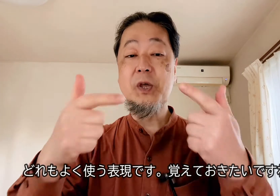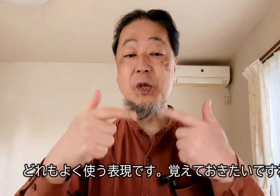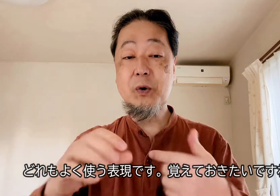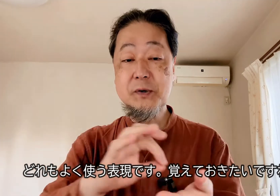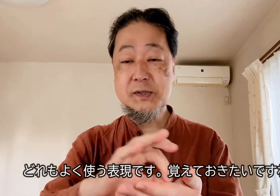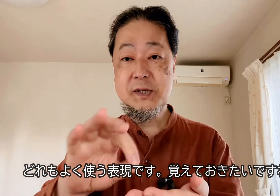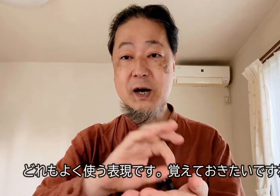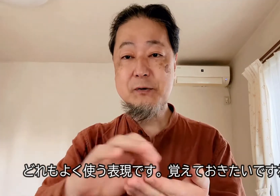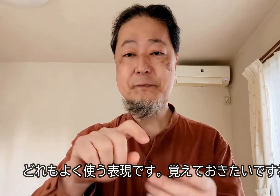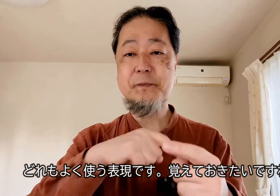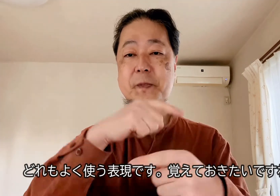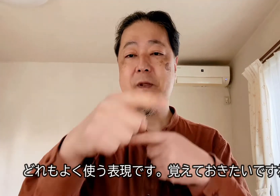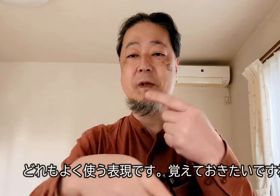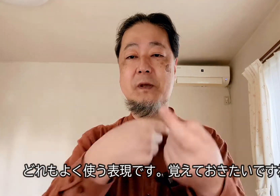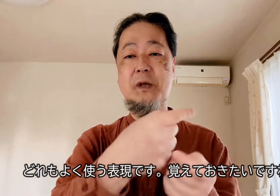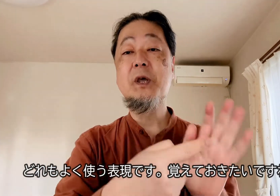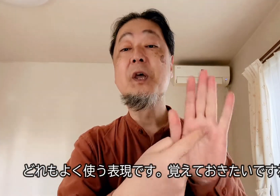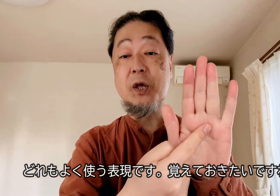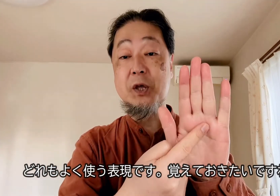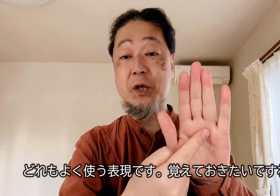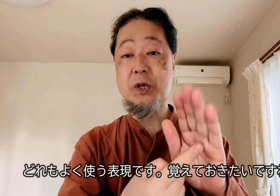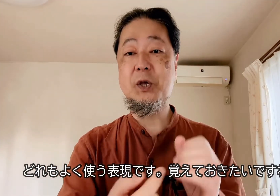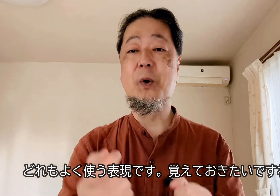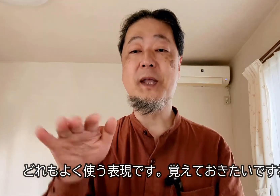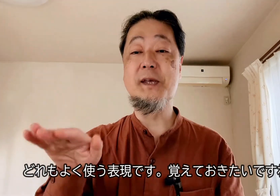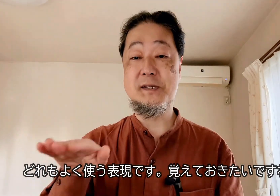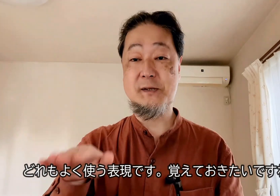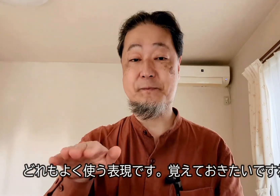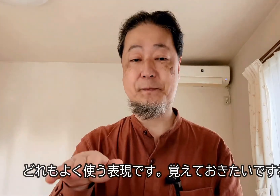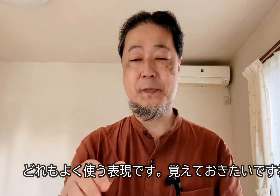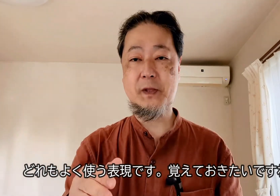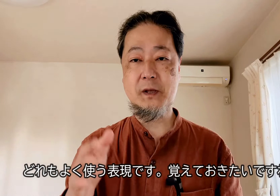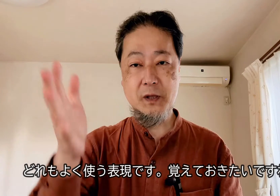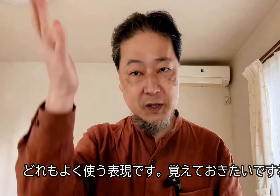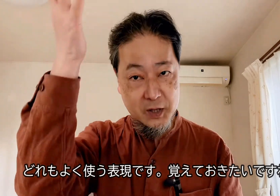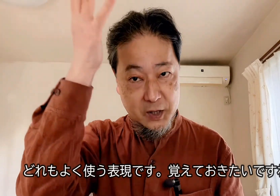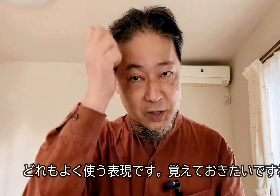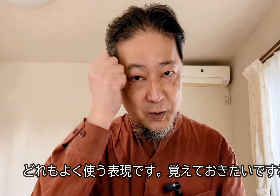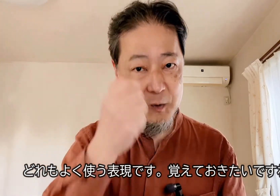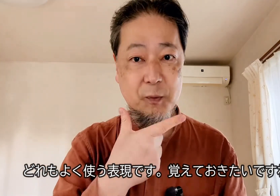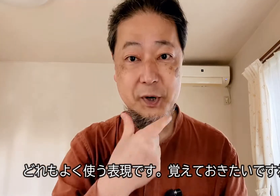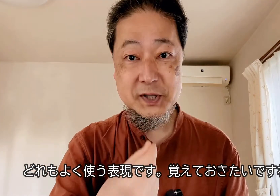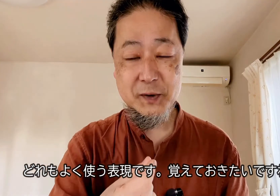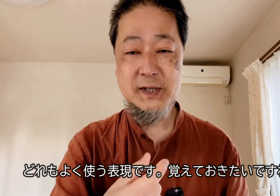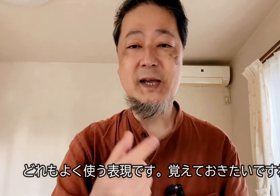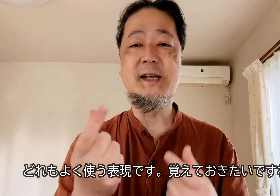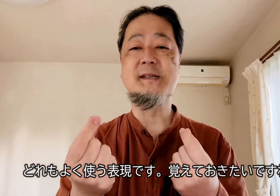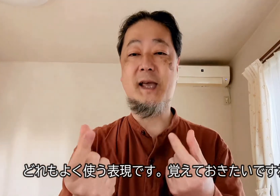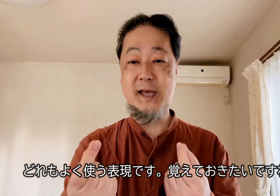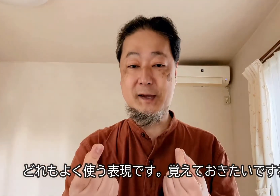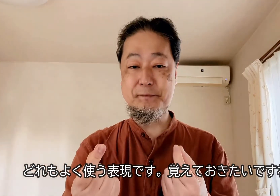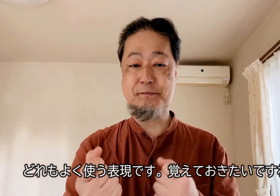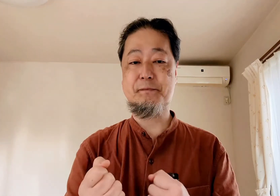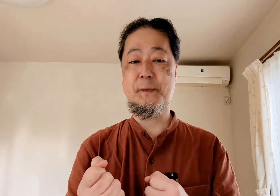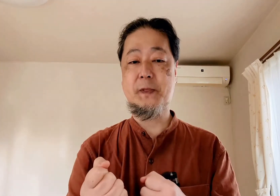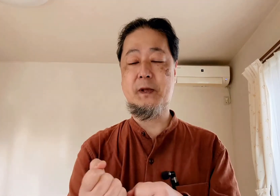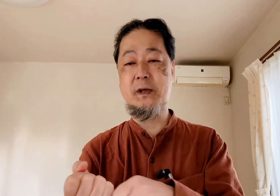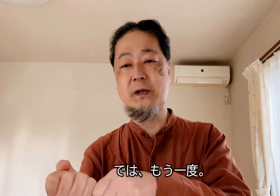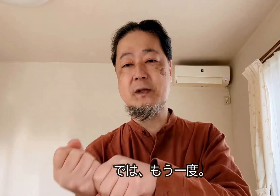よく使う表現です。覚えておきたいですね。